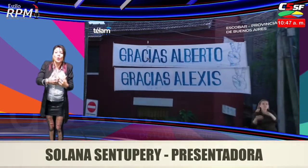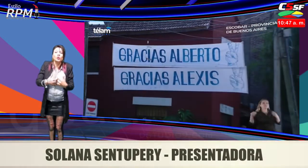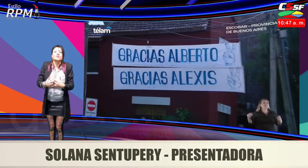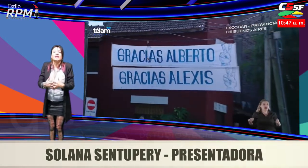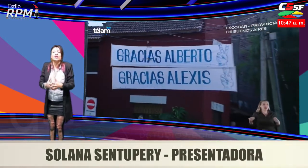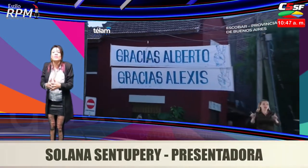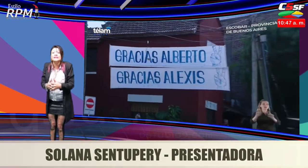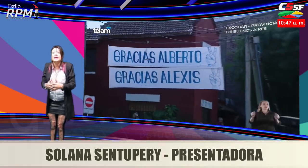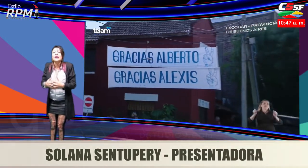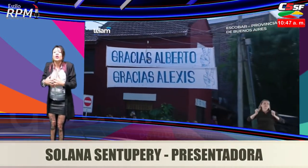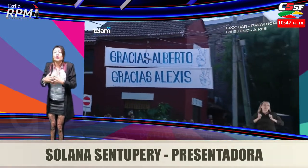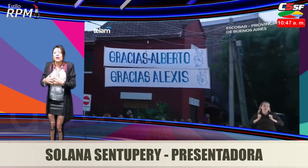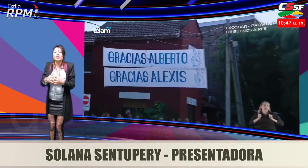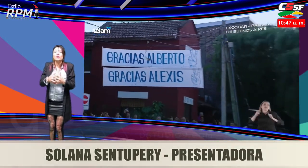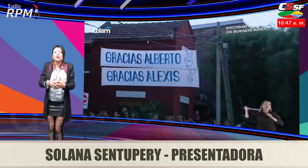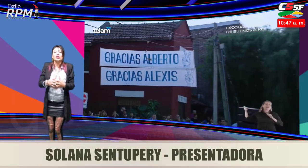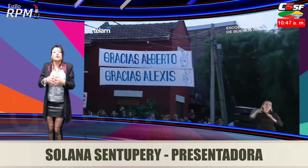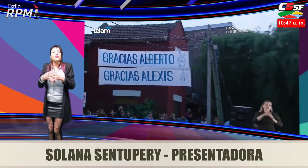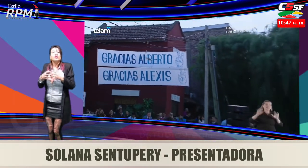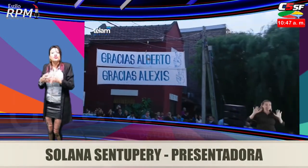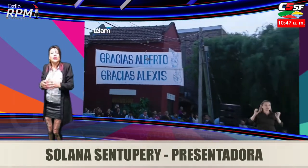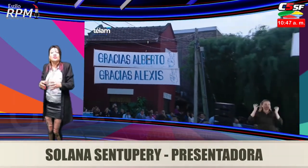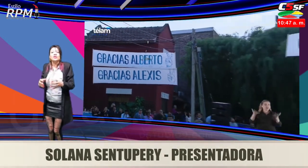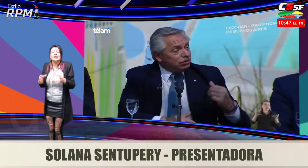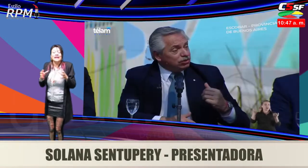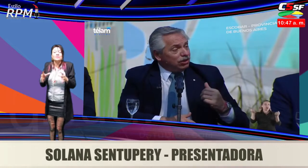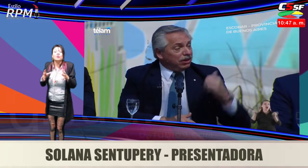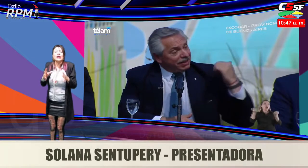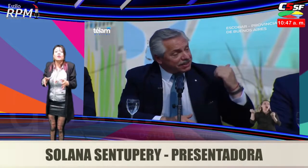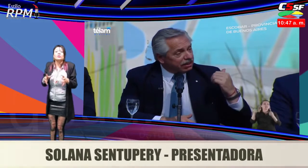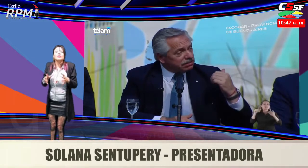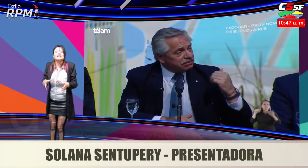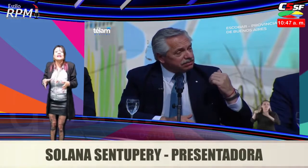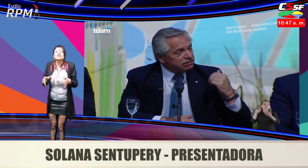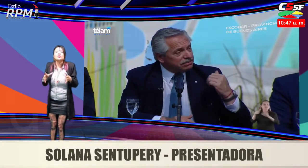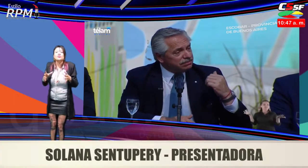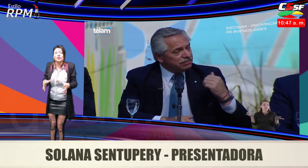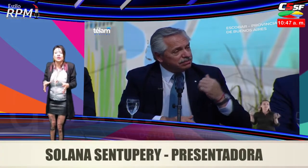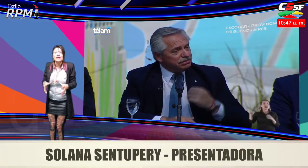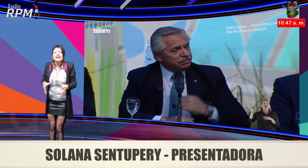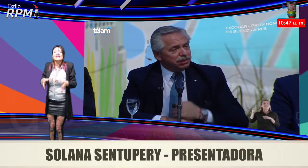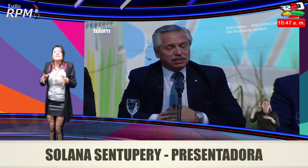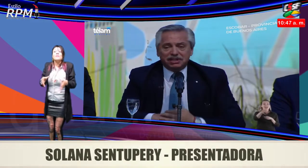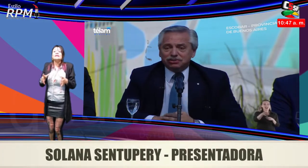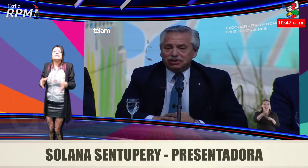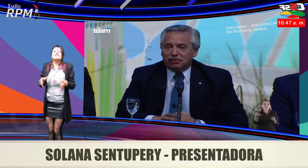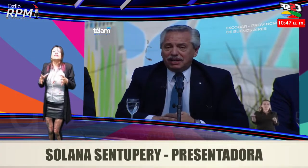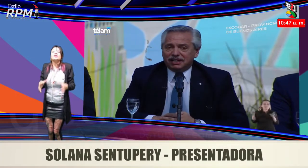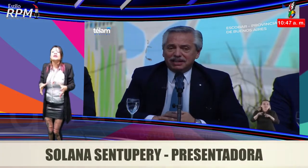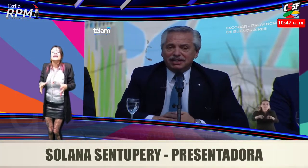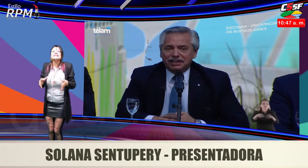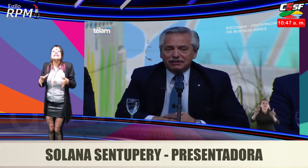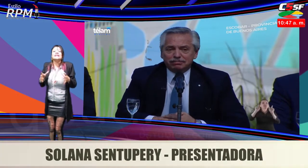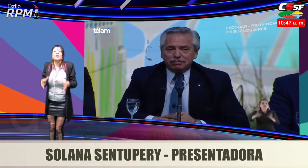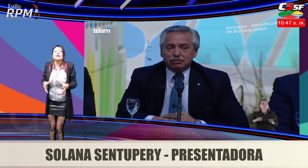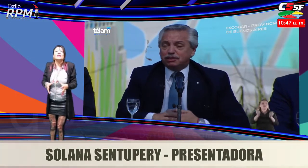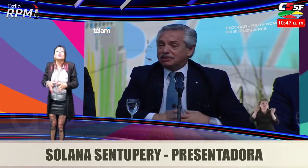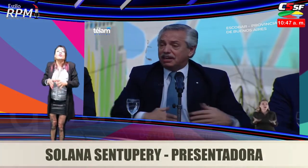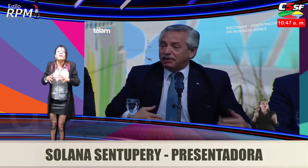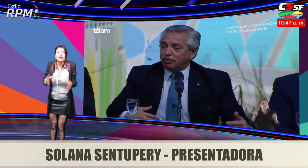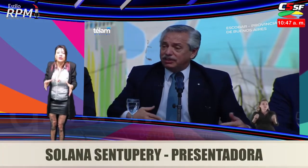en conjunto con Sergio Massa, con Claudio Moroni y otros funcionarios es buscar justamente la solución. El que más padece la inflación es el que tiene un